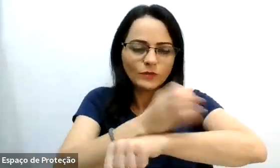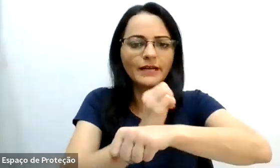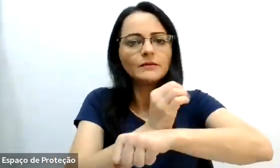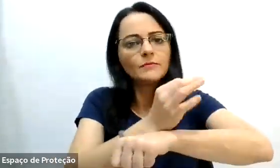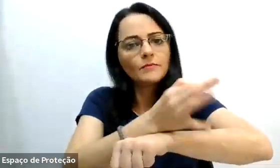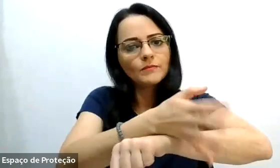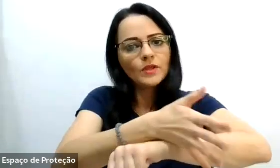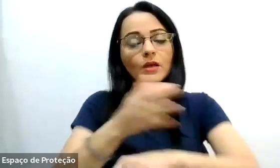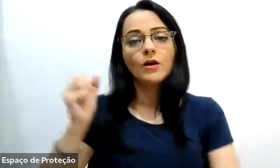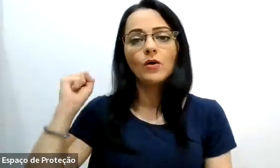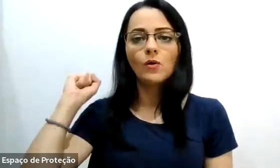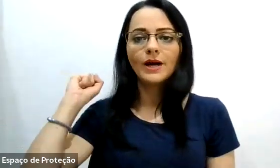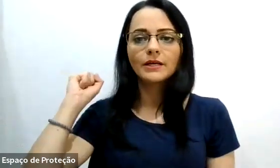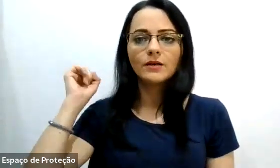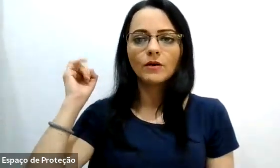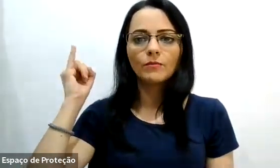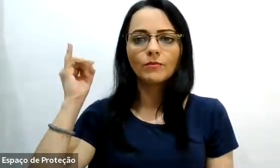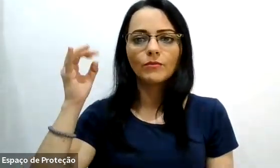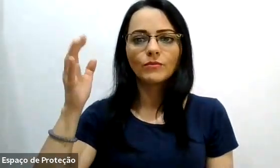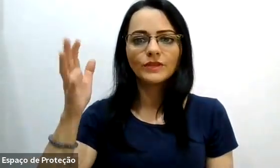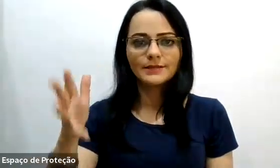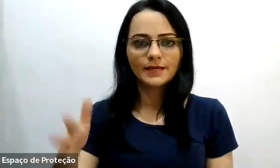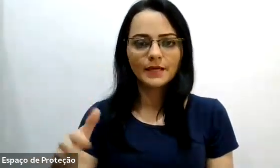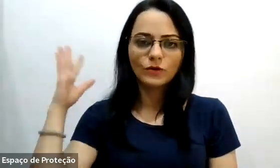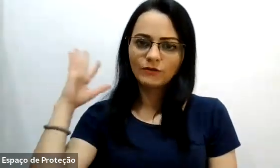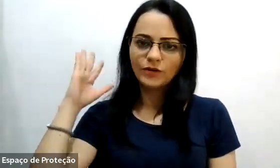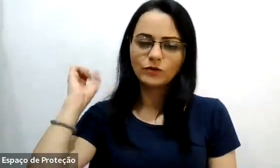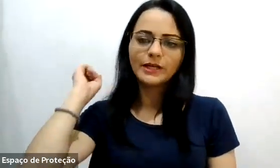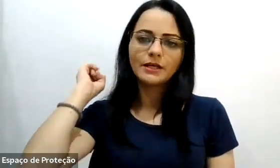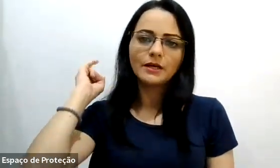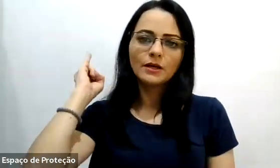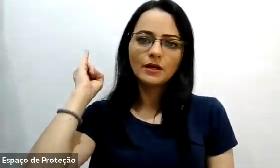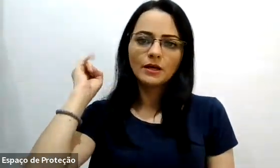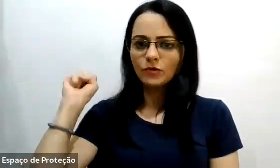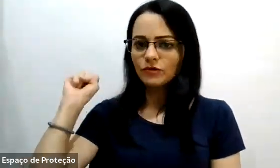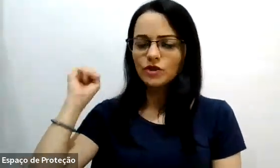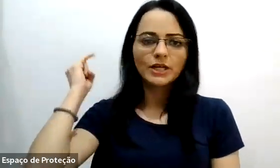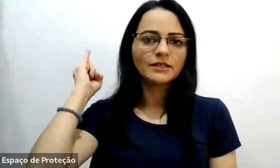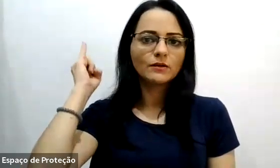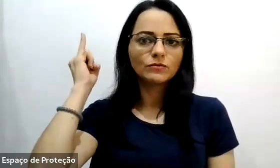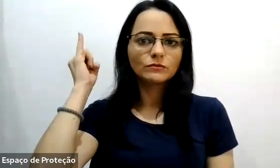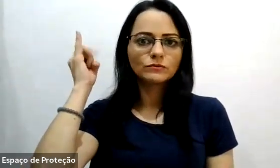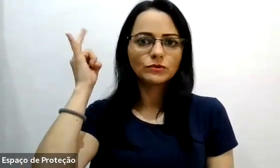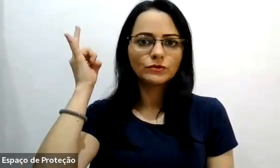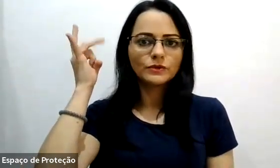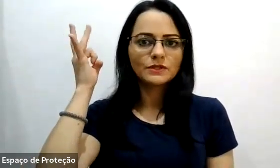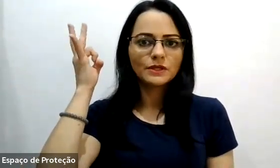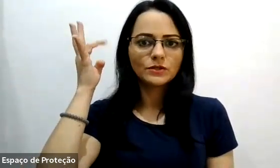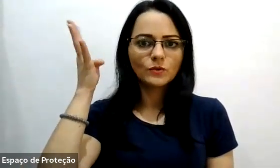madrugada. Ou aqui, ó, descendo, vindo daqui. A mão tá fechada. 1, 2, 3,